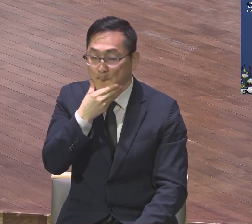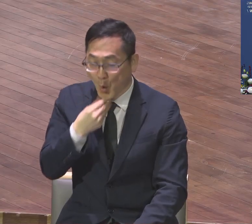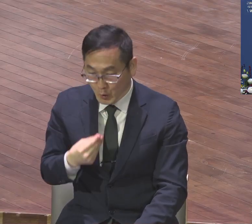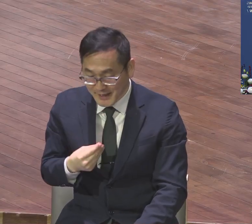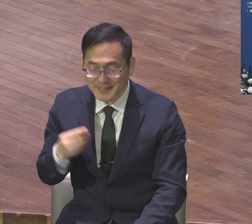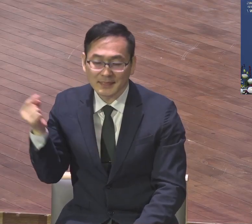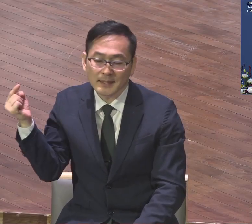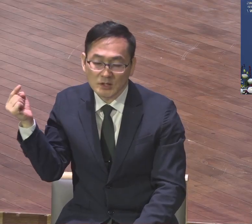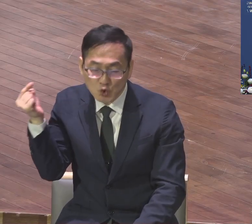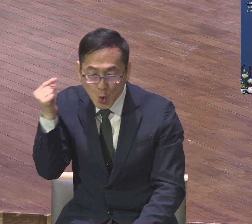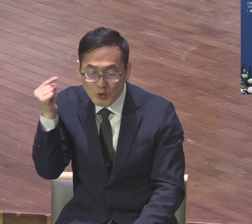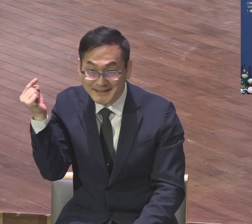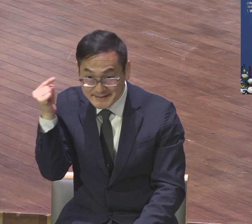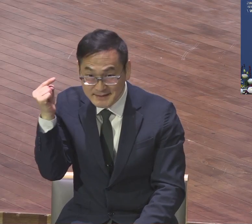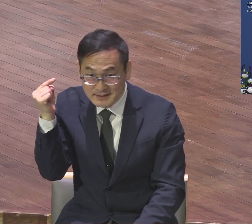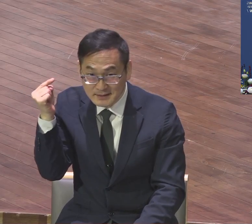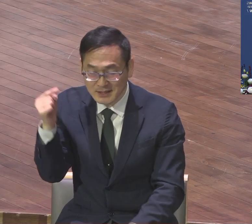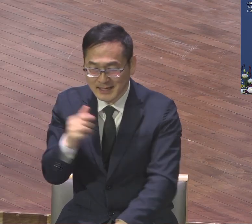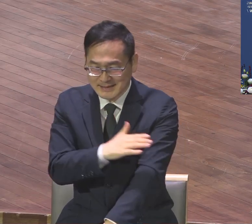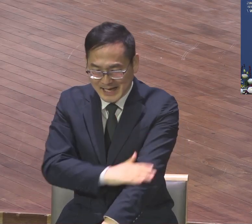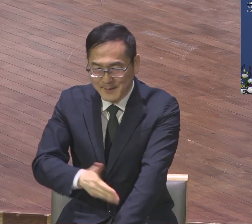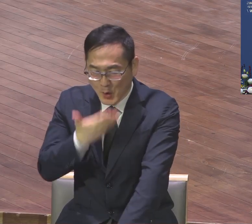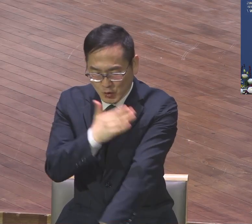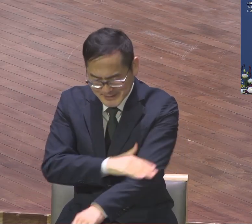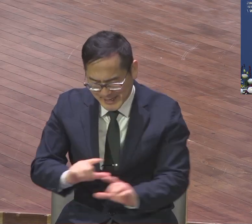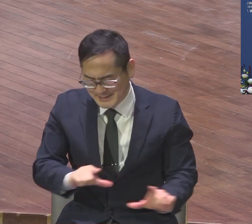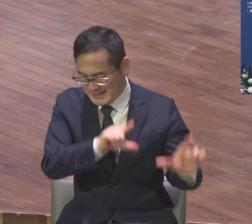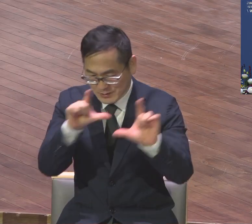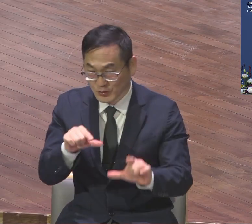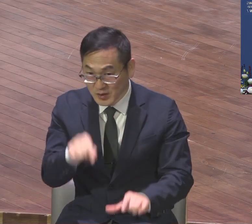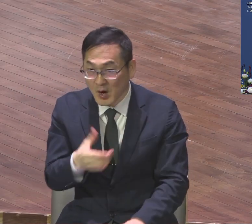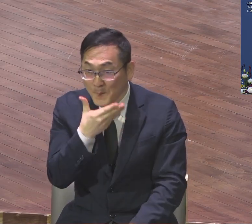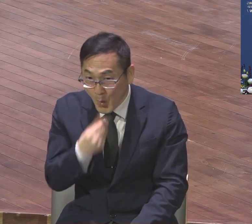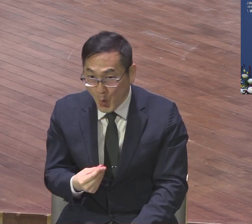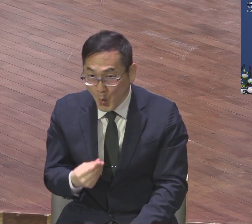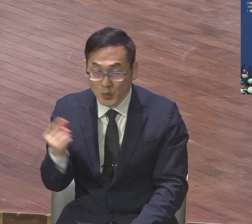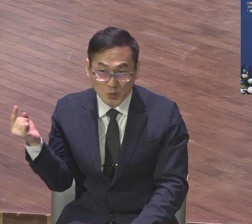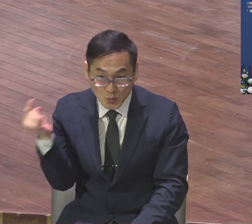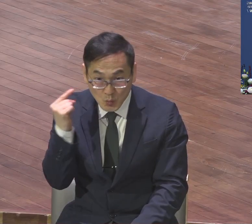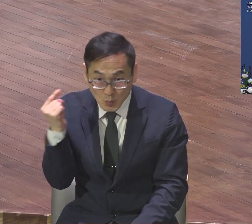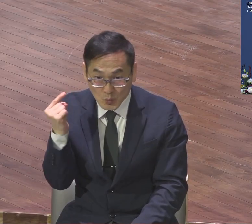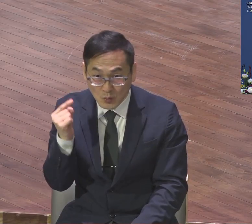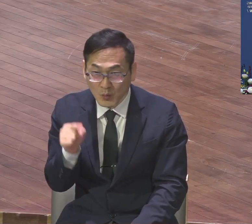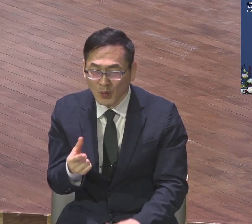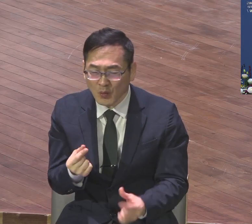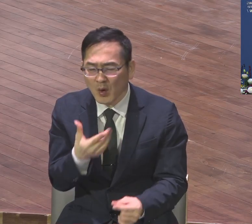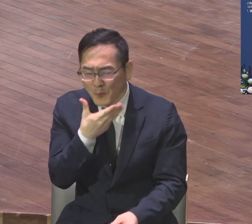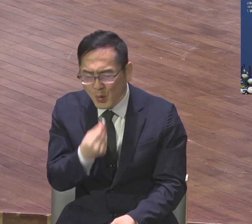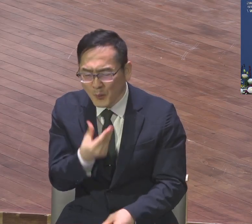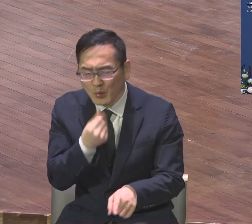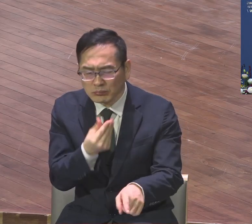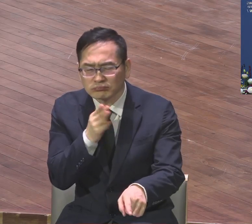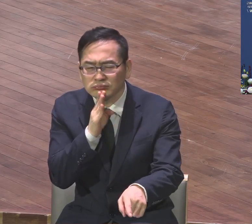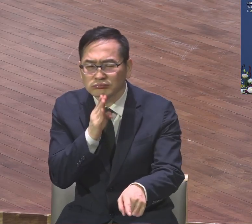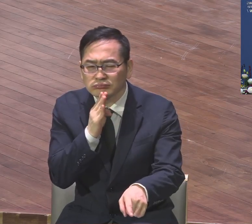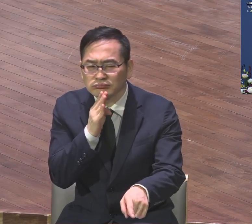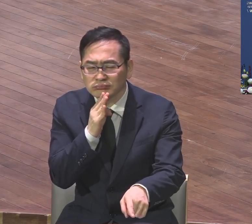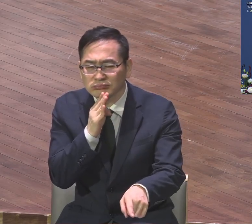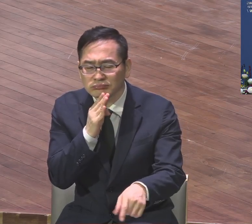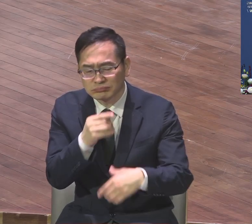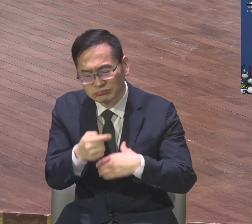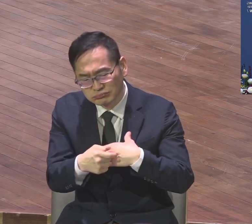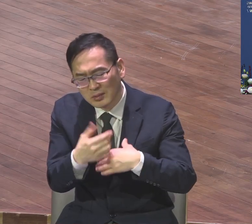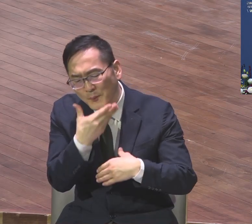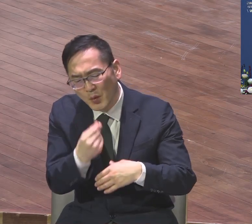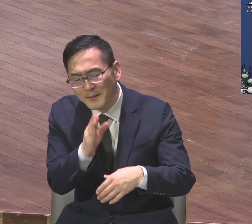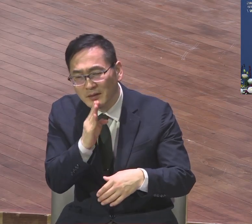살고 건강하게 모든 게 잘 되는 뭐 그것도 물론 복이지요. 일반적 복이지요. 서론이지요. 그런데